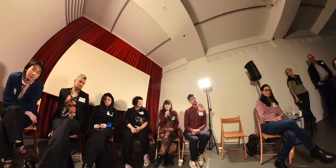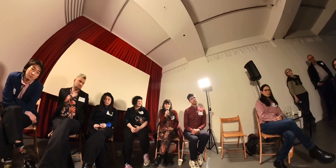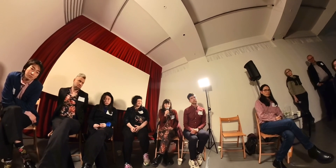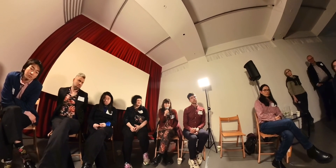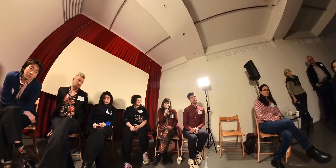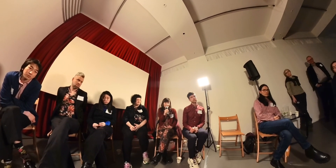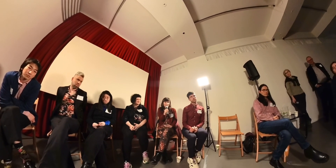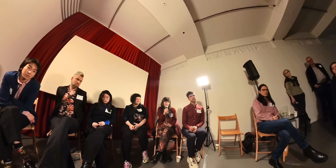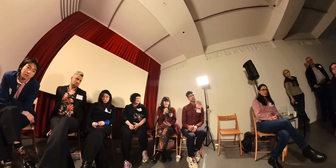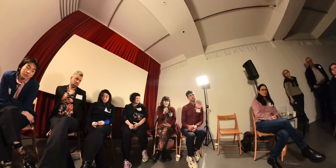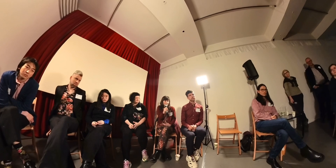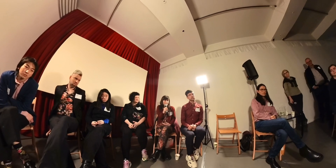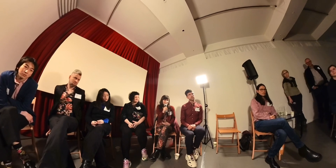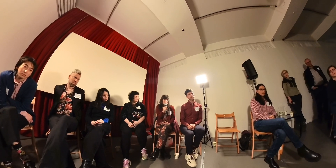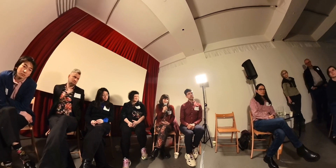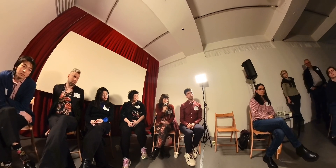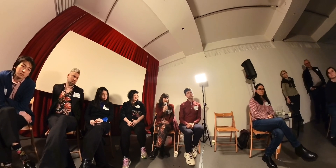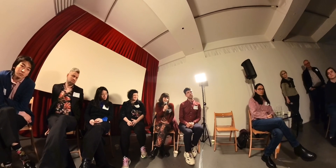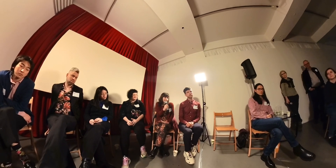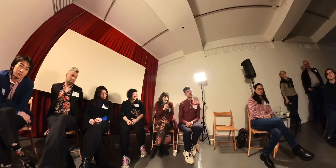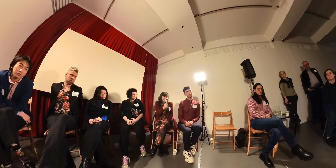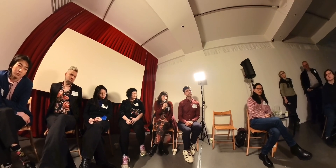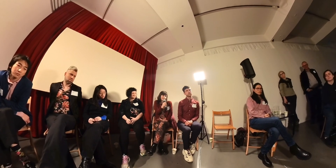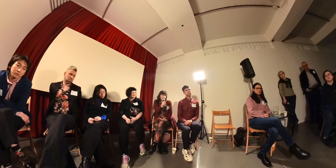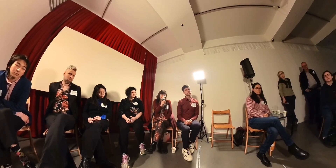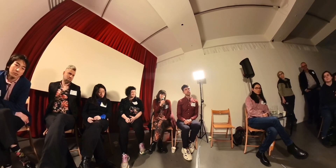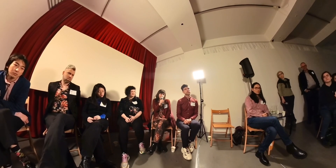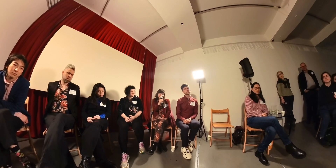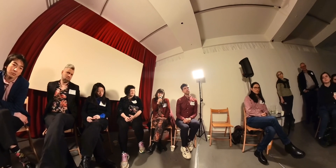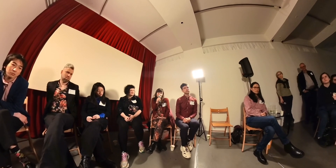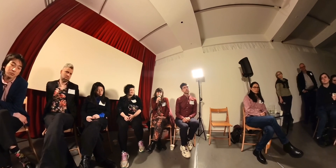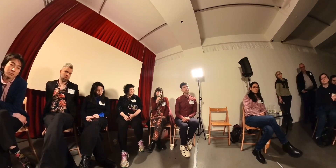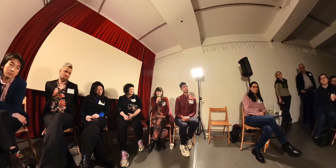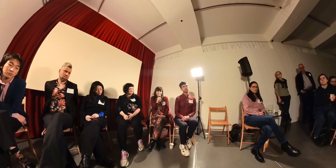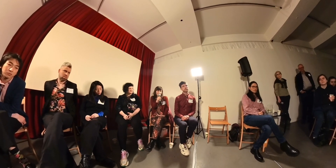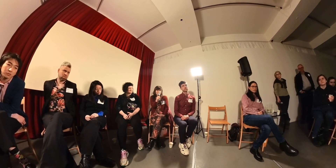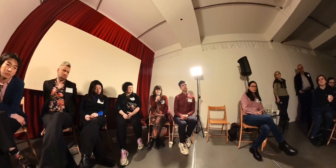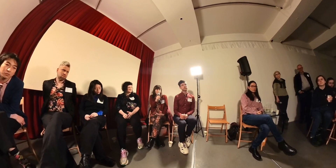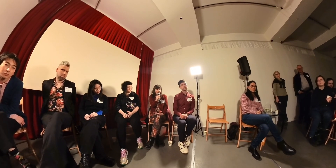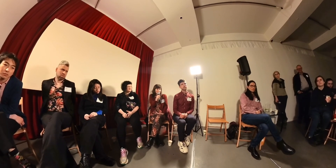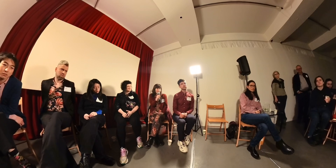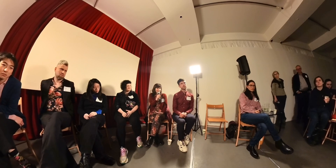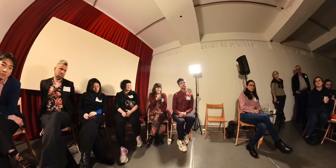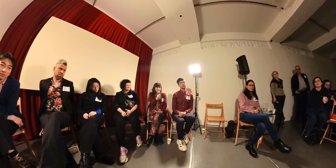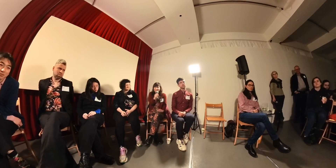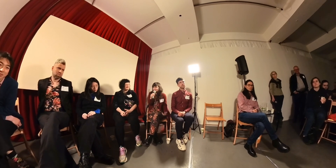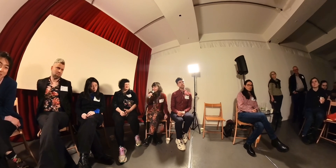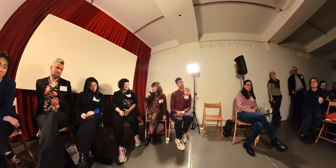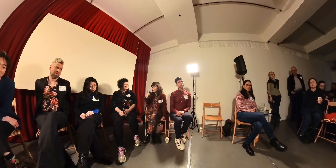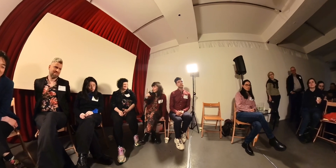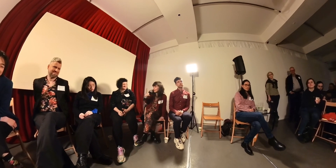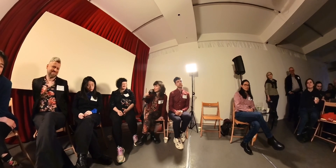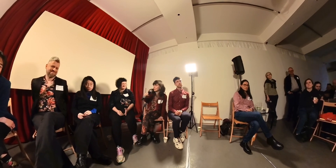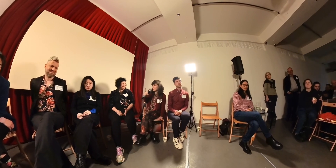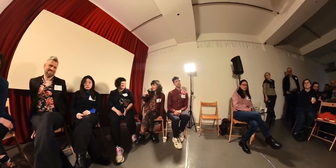přístupnost mě zajímá jako téma. A Nevím, ráda si poslechnu další hlasy někdy